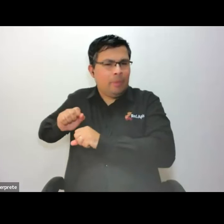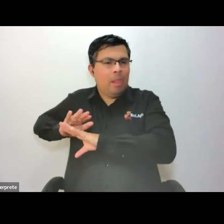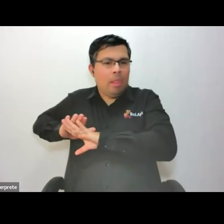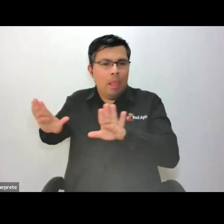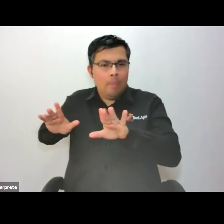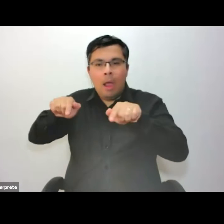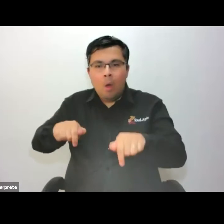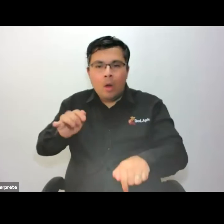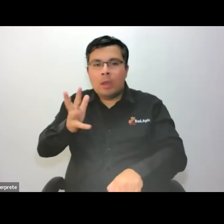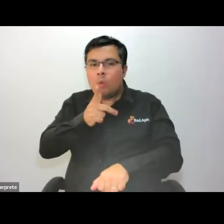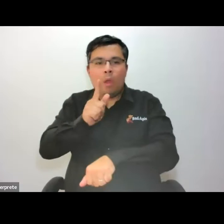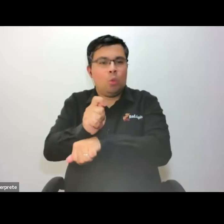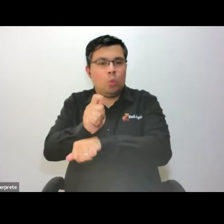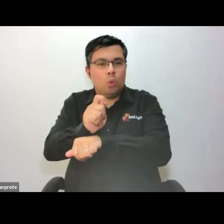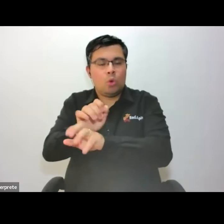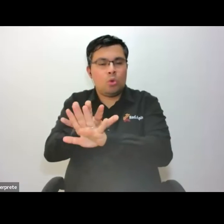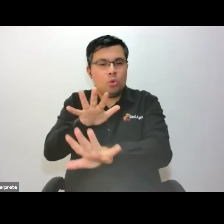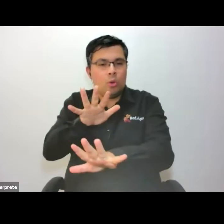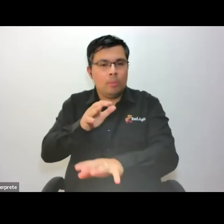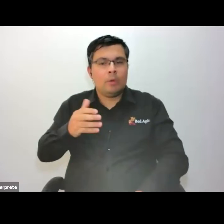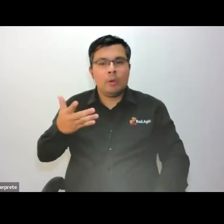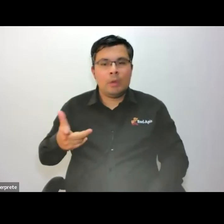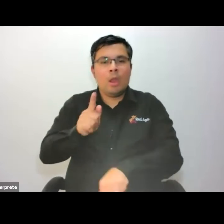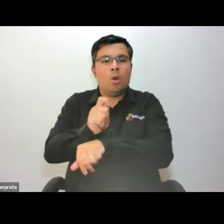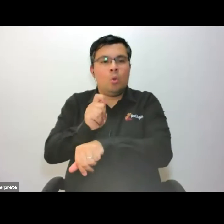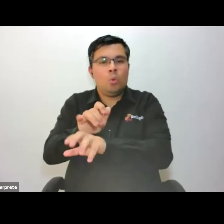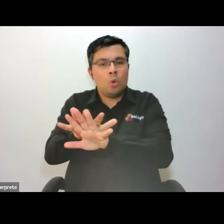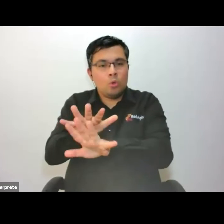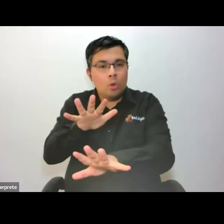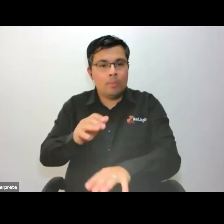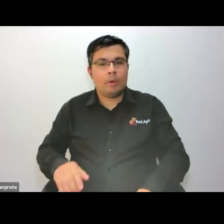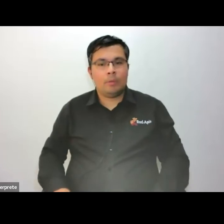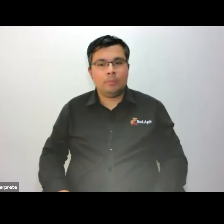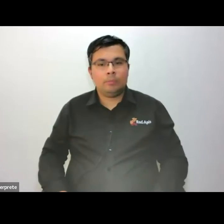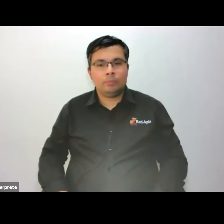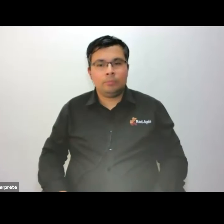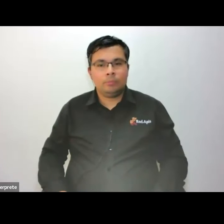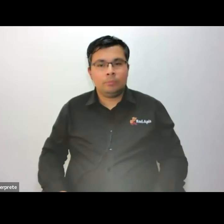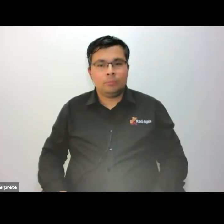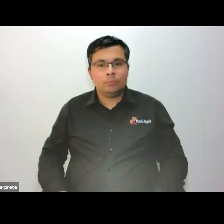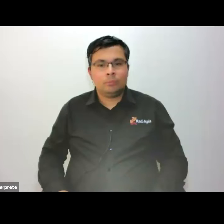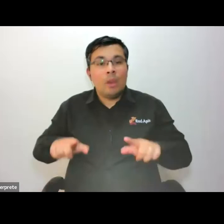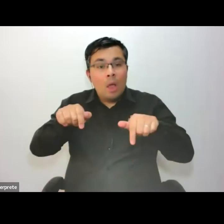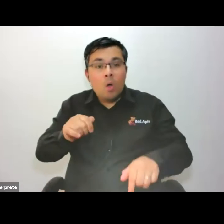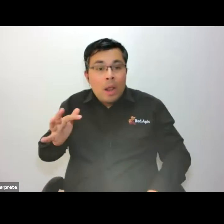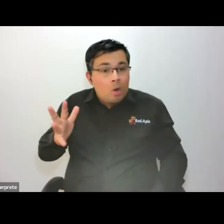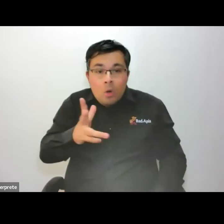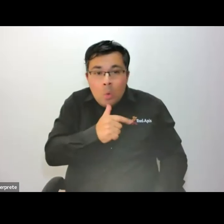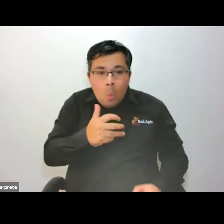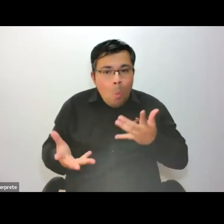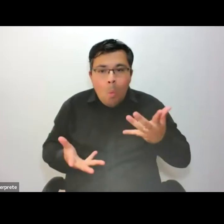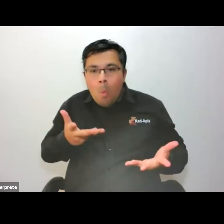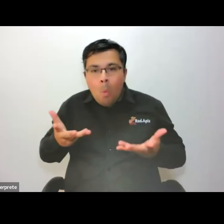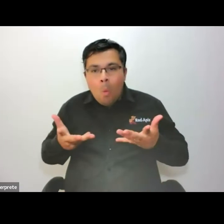definido aún no existiendo, esto es una cosa muy paradójica, aún no existiendo, está definido en función de la